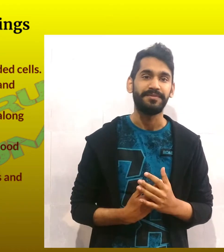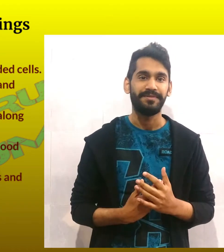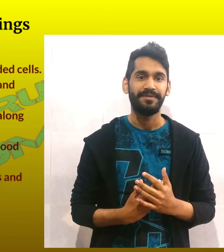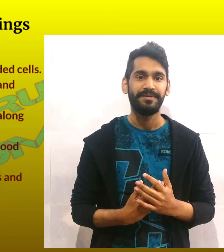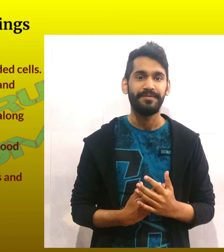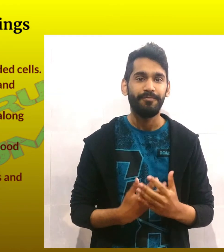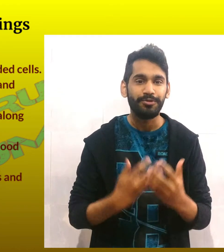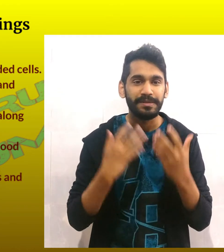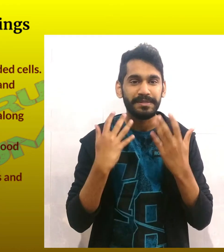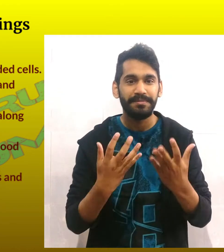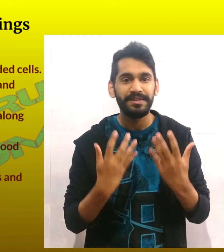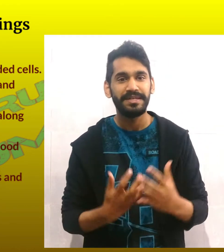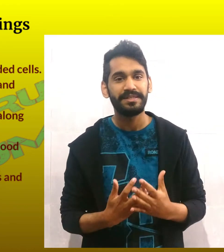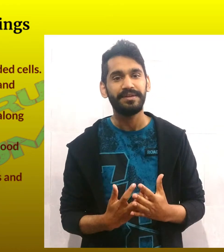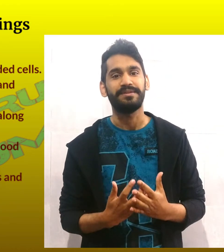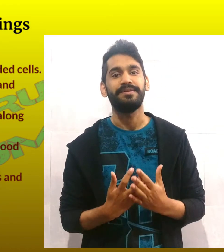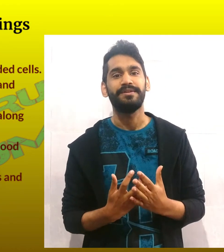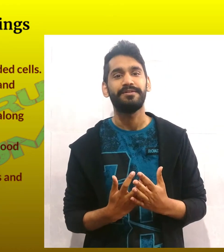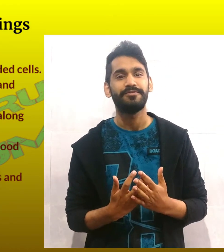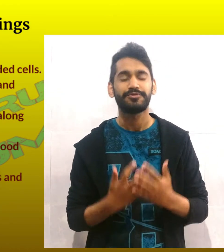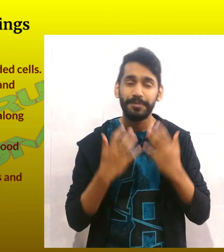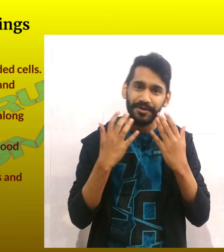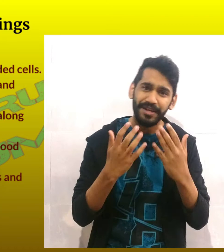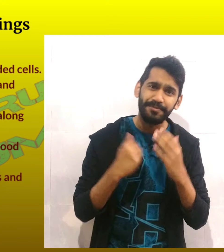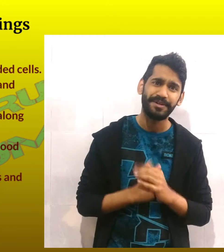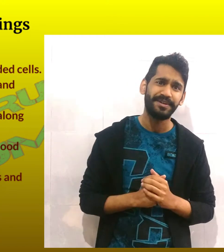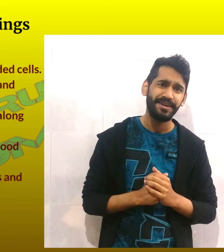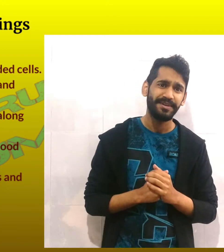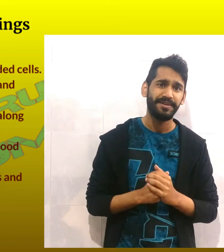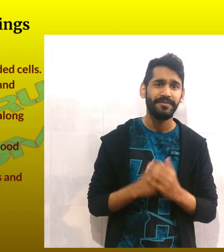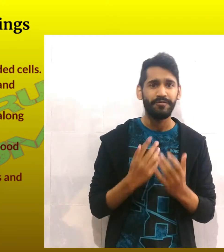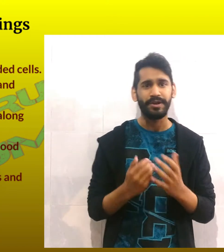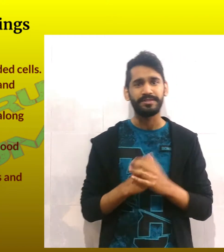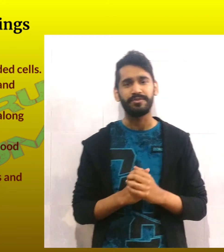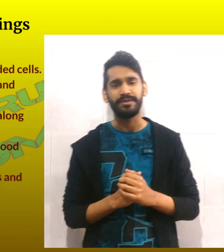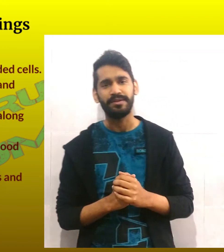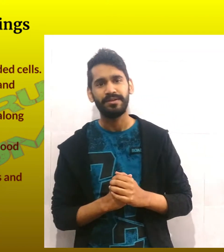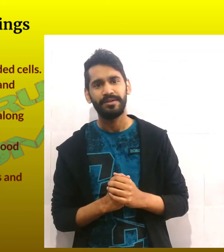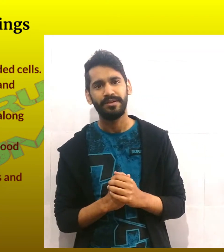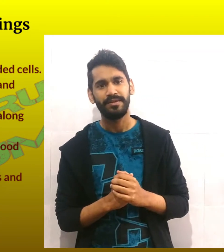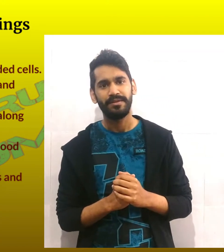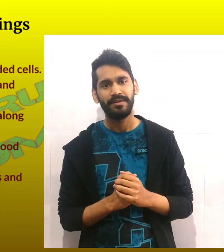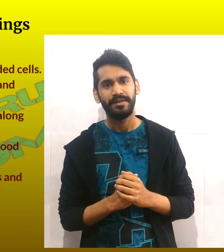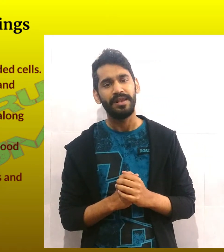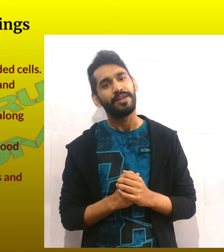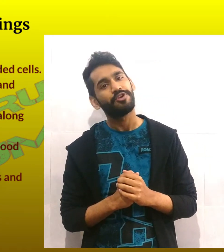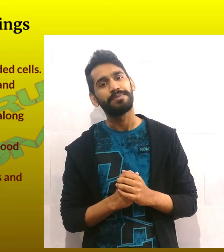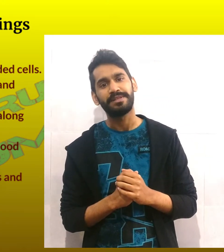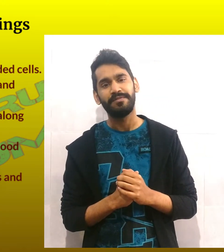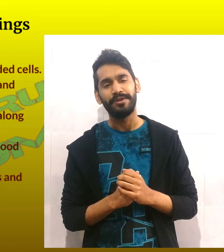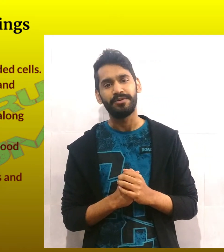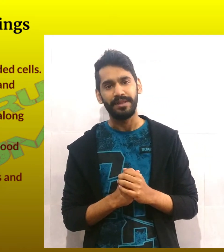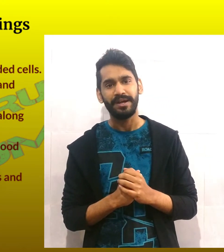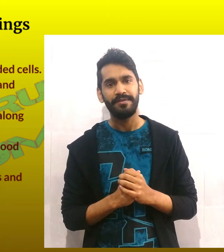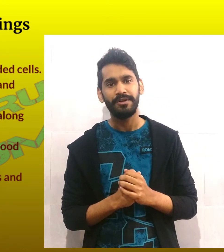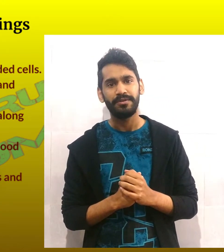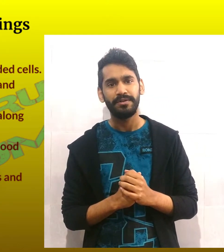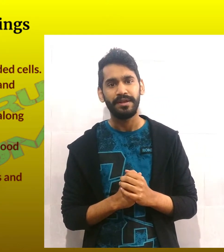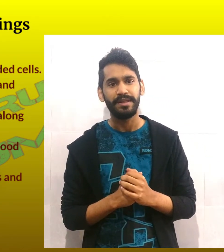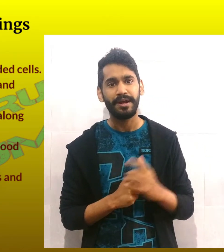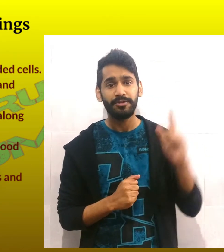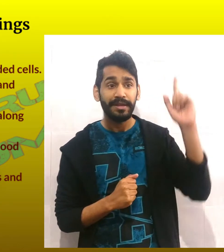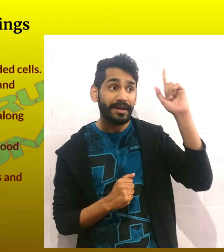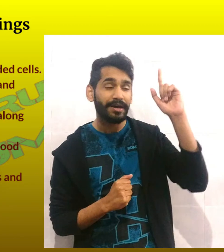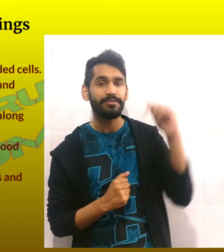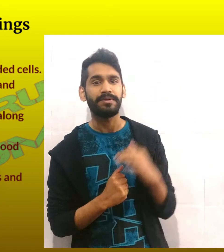ऑक्सीजन। वो तो सबसे मेन चीज़ है, उसको भी तो ट्रांसपोर्ट करना है। वो कैसे होती है? याद करो, पिछला वीडियो देखा? वीडियो